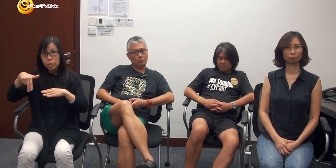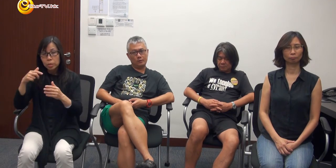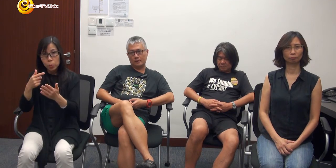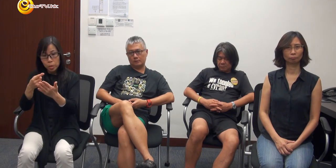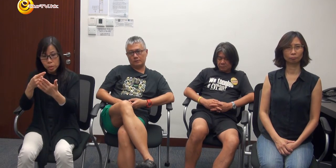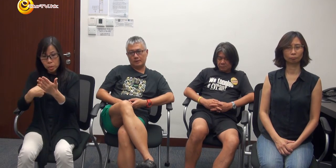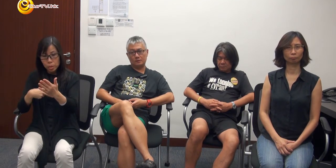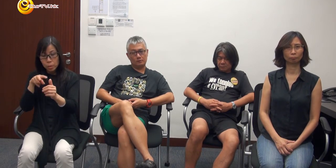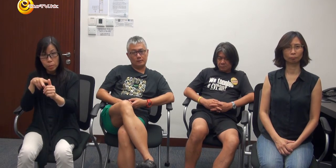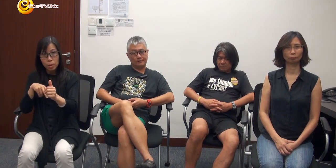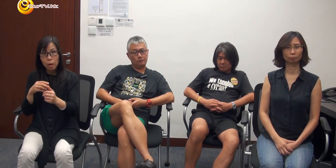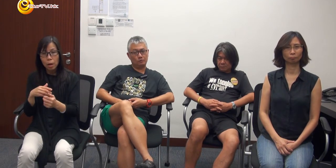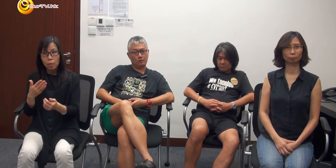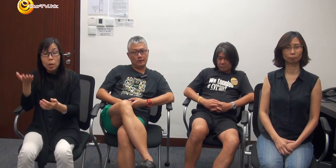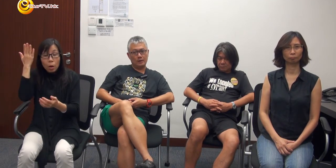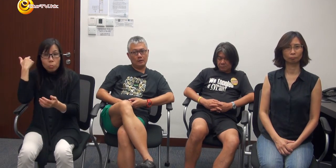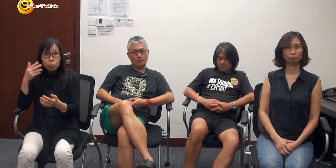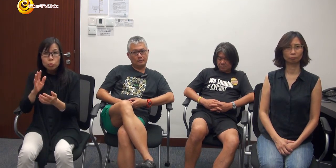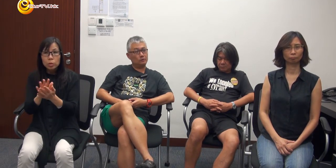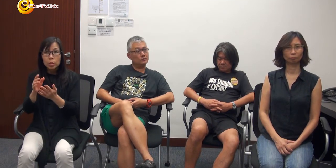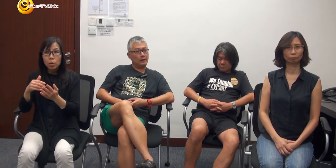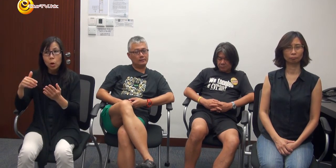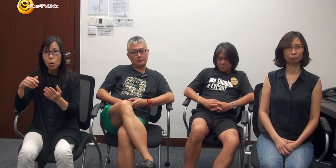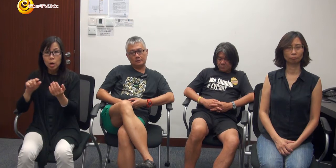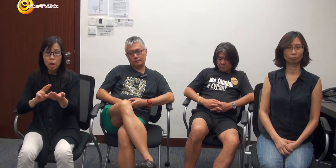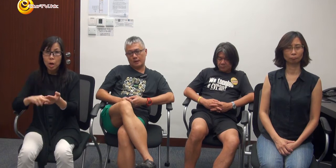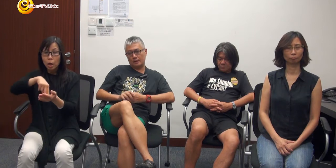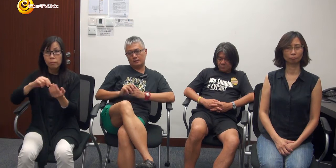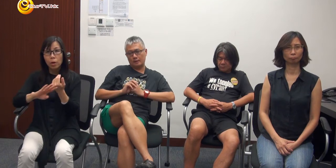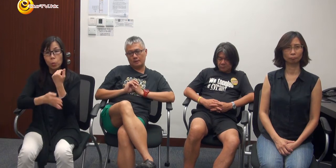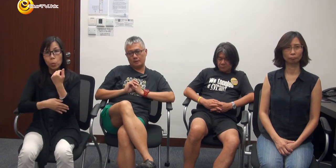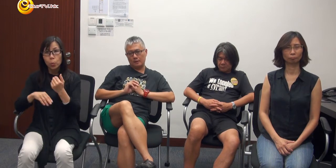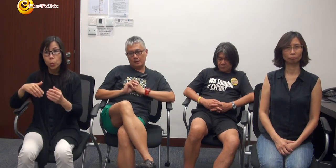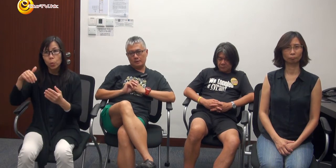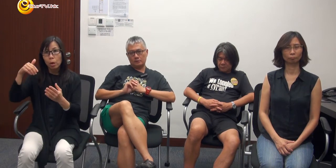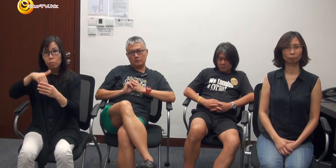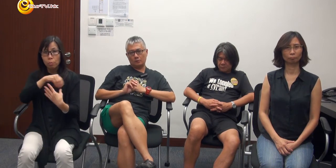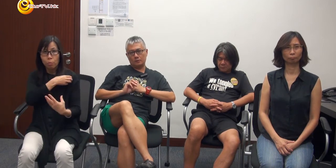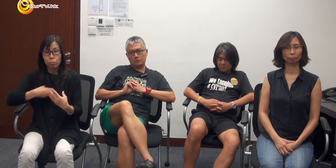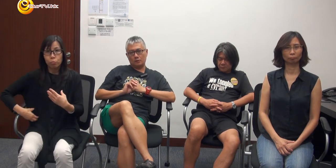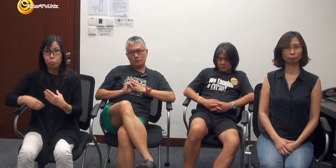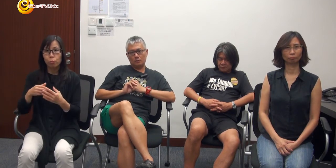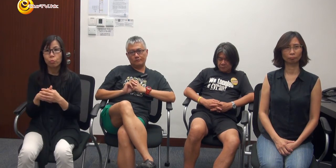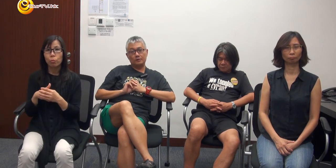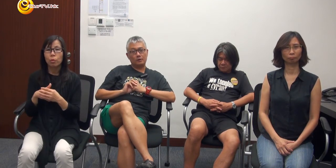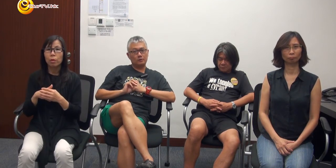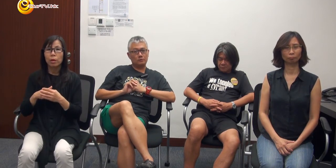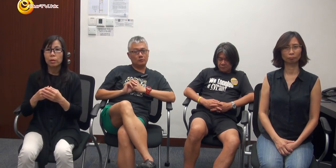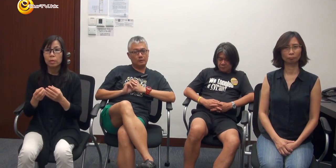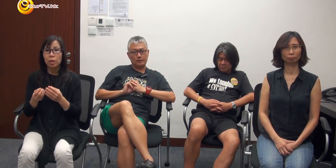會啊，甚至喺出年立法會選舉咧嗰、那個勝算大增啦。咁但係即係呢度都忽略咗一個重點，就係